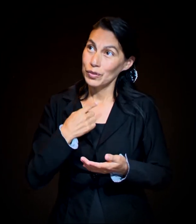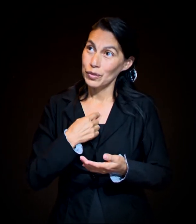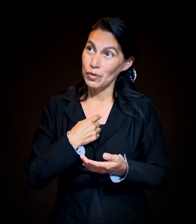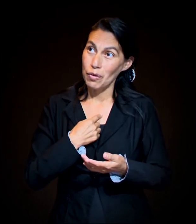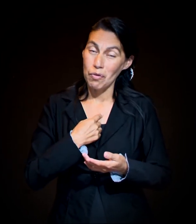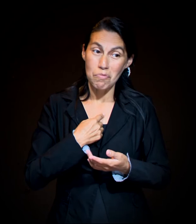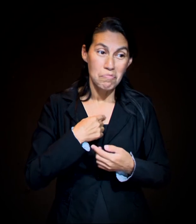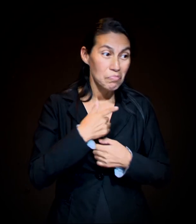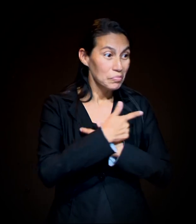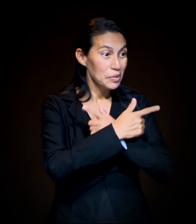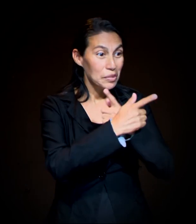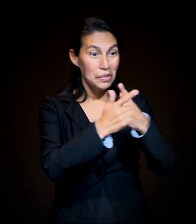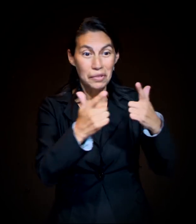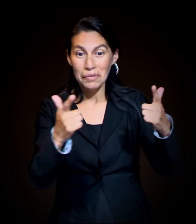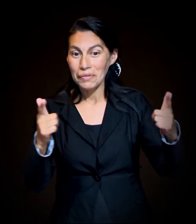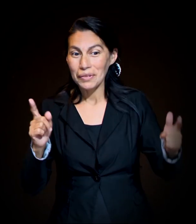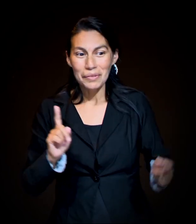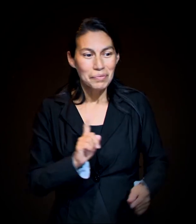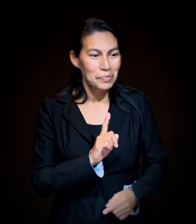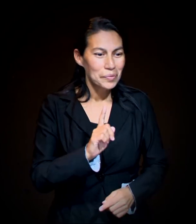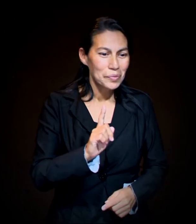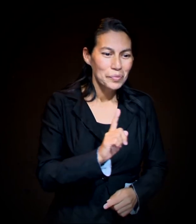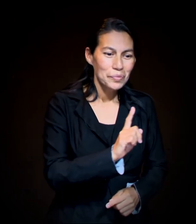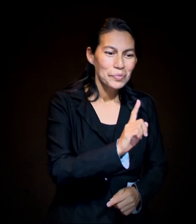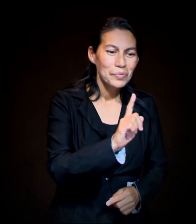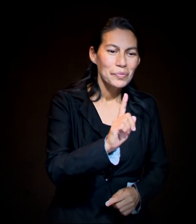dondequiera que esté